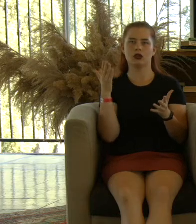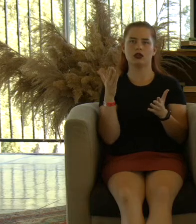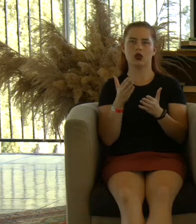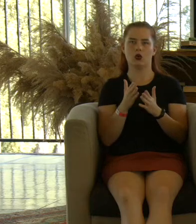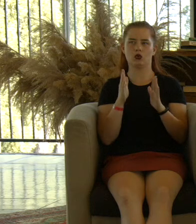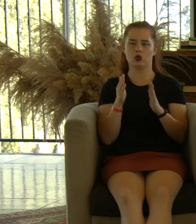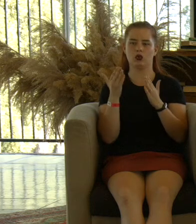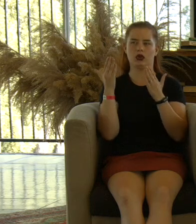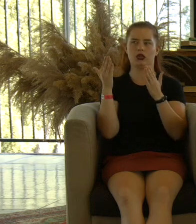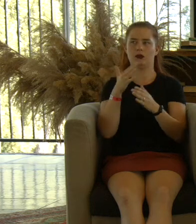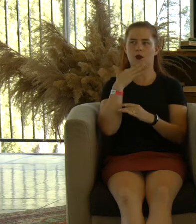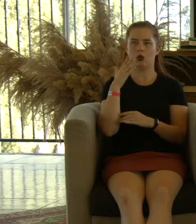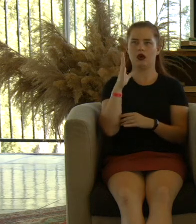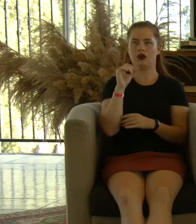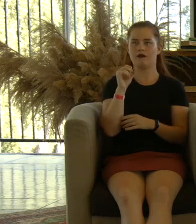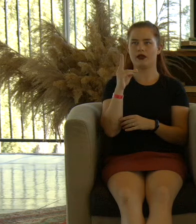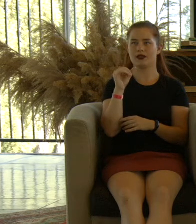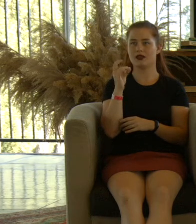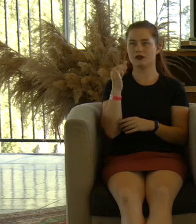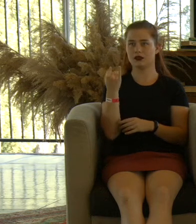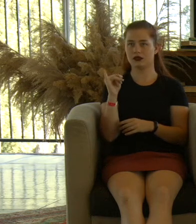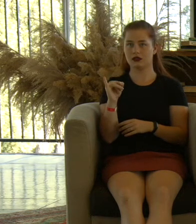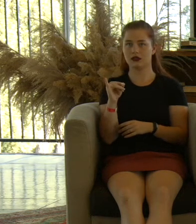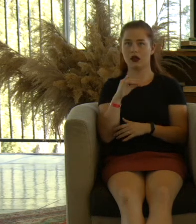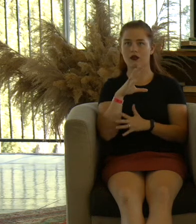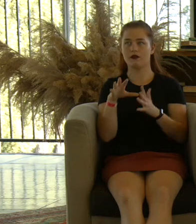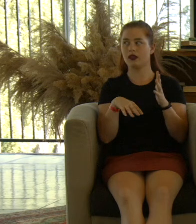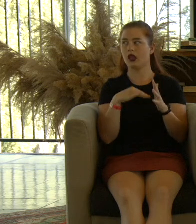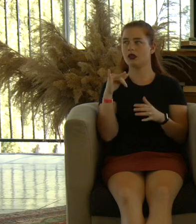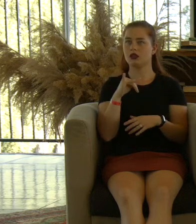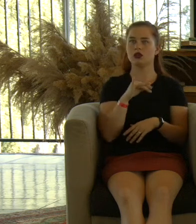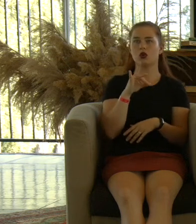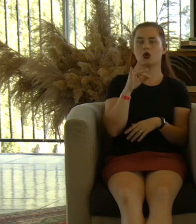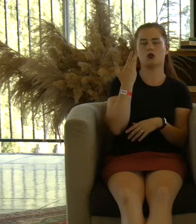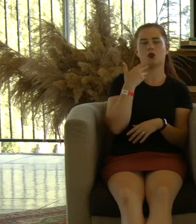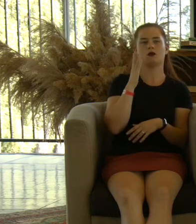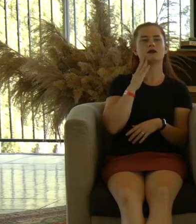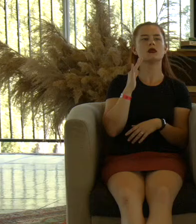Венгрии. Там много венгерского, по факту, винограда и много румынского. И